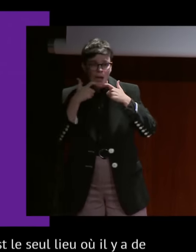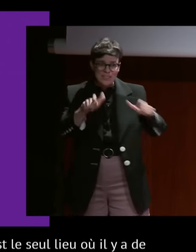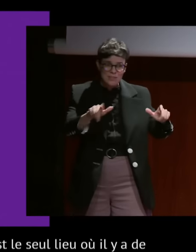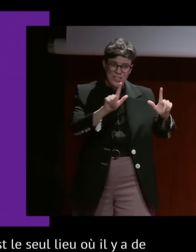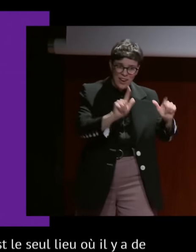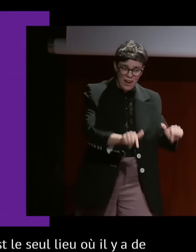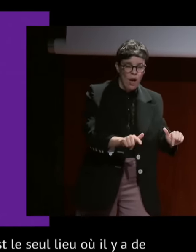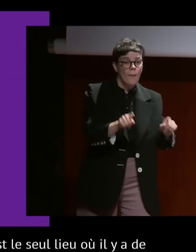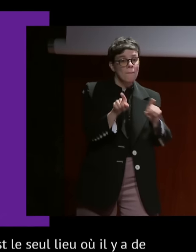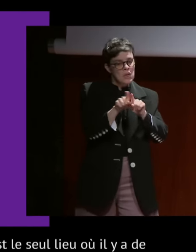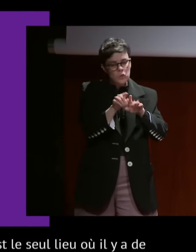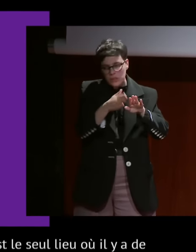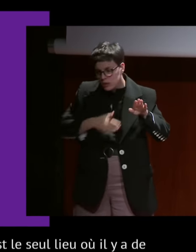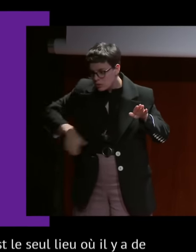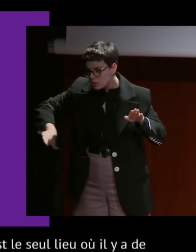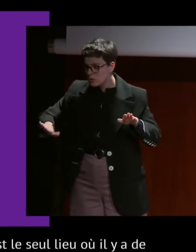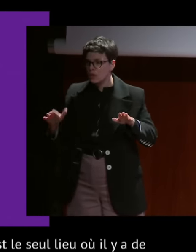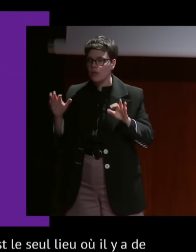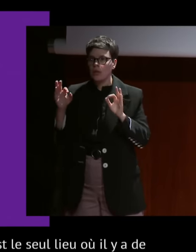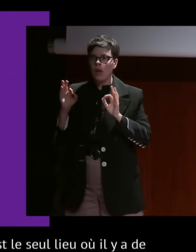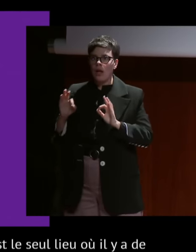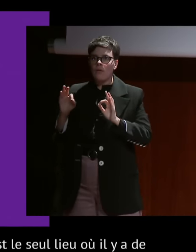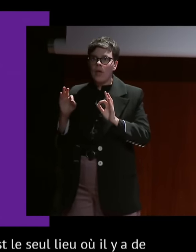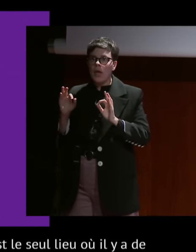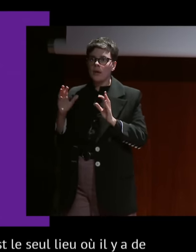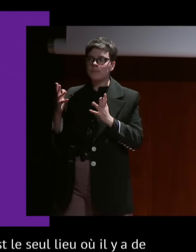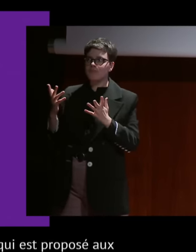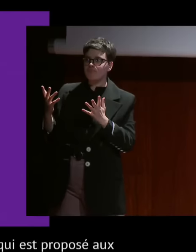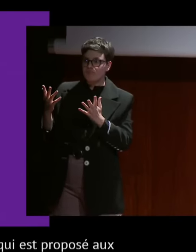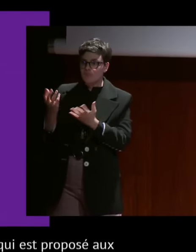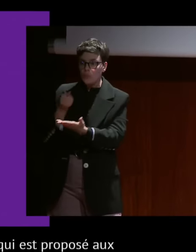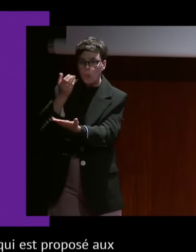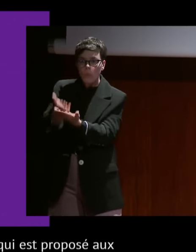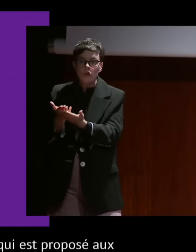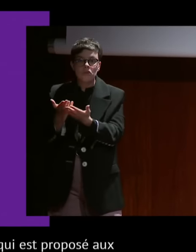signes. Il y a des traductions, de l'accessibilité. Et en